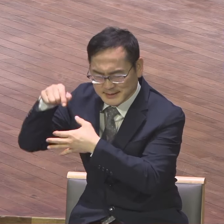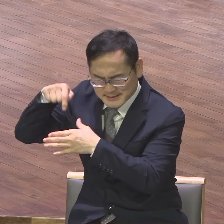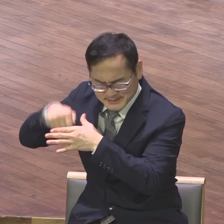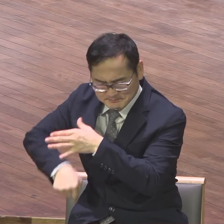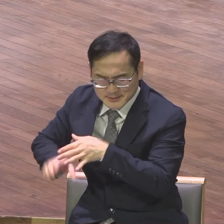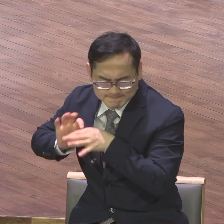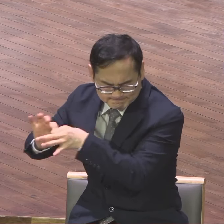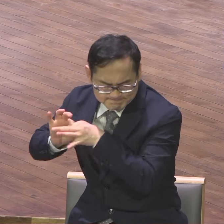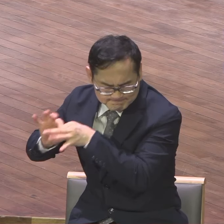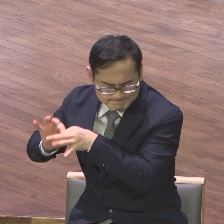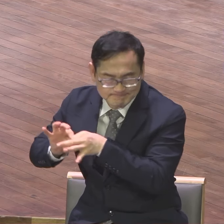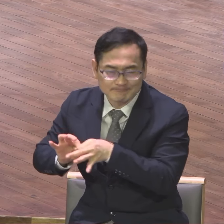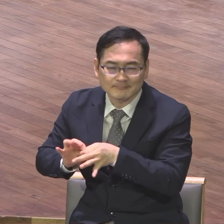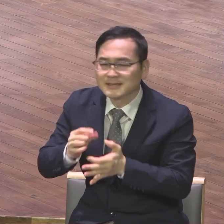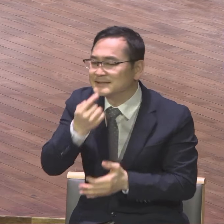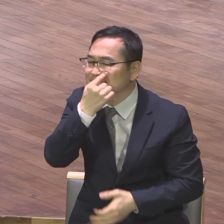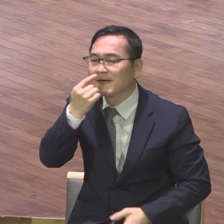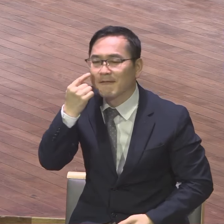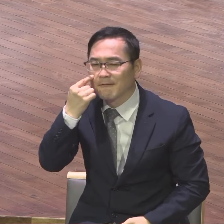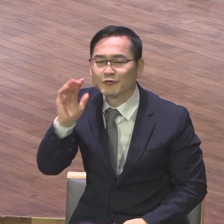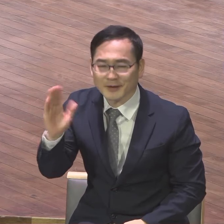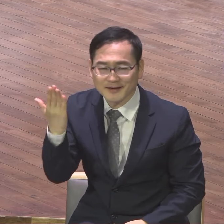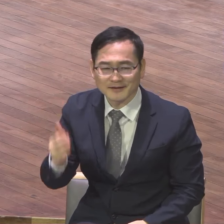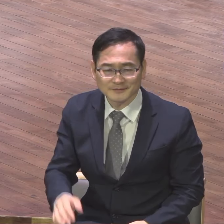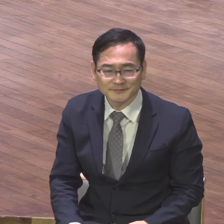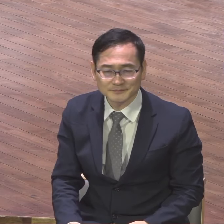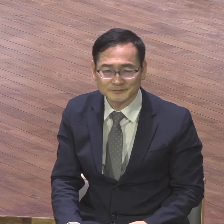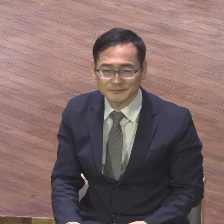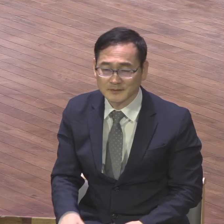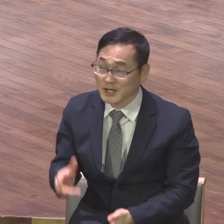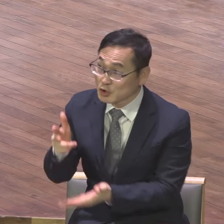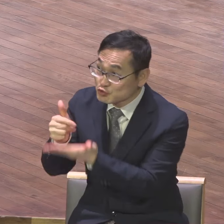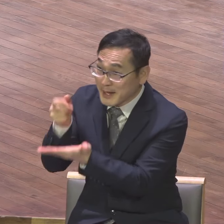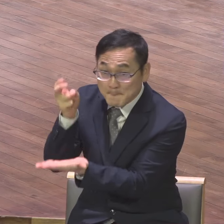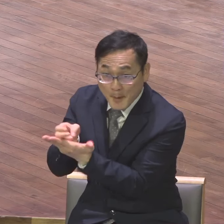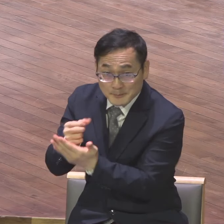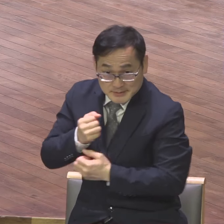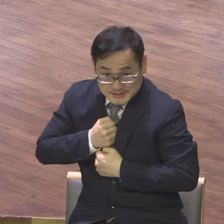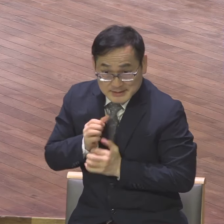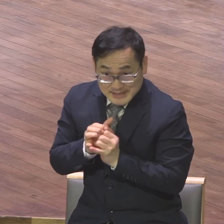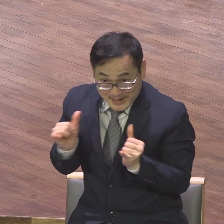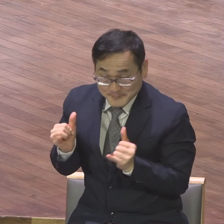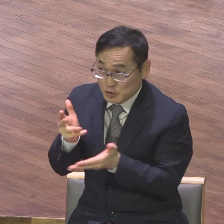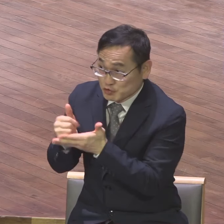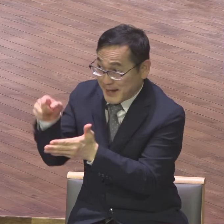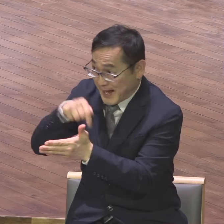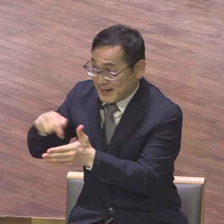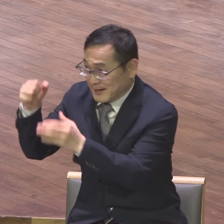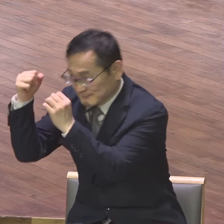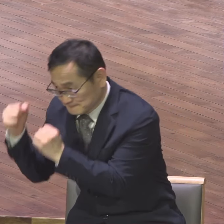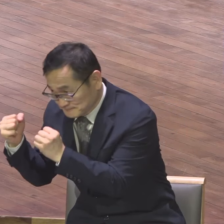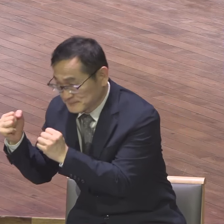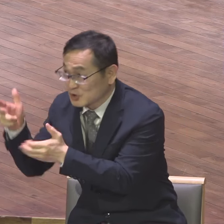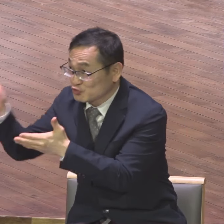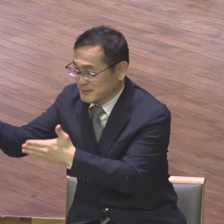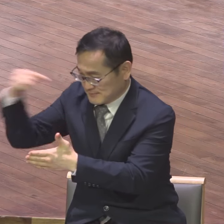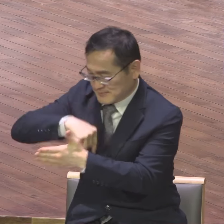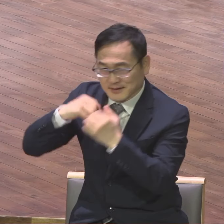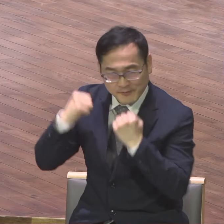것을 강조하고 있어. 그의 계명을 지키는 자는 그래서 주 안에 거하고 주는 그 안에